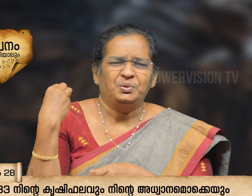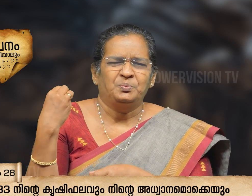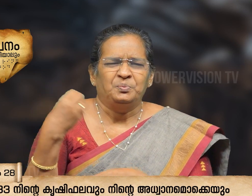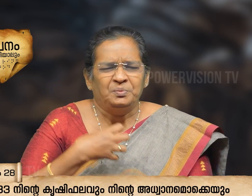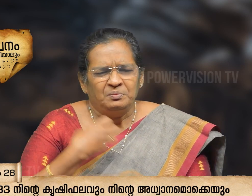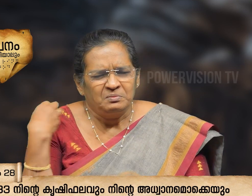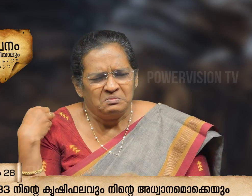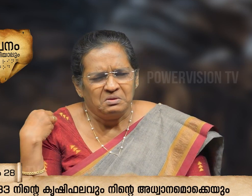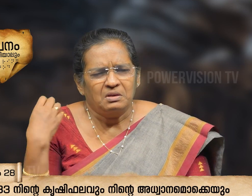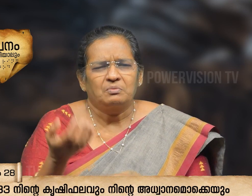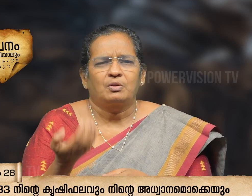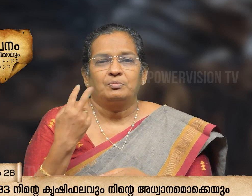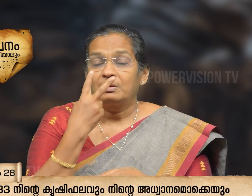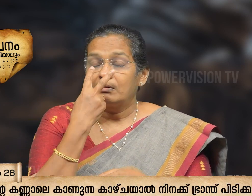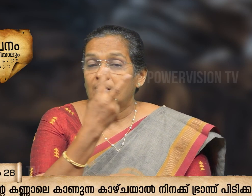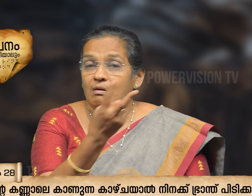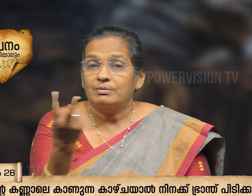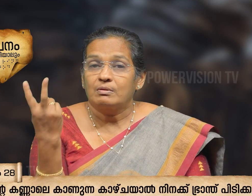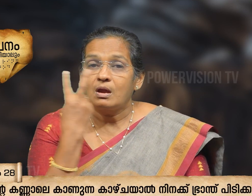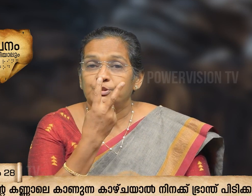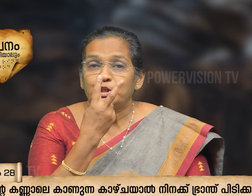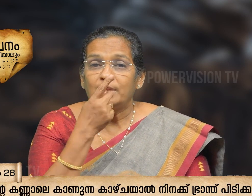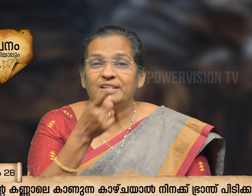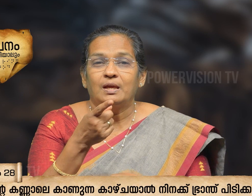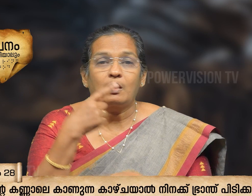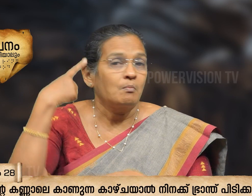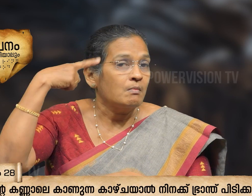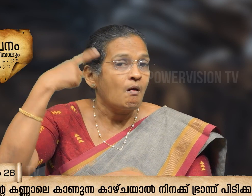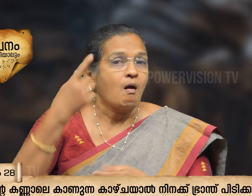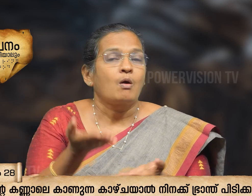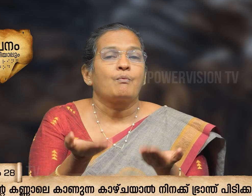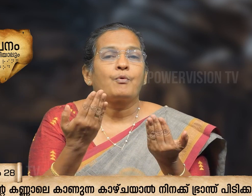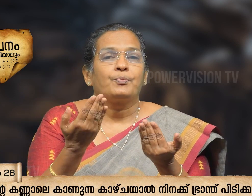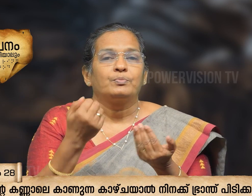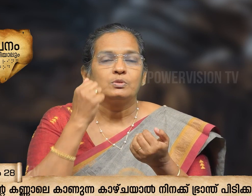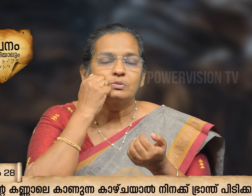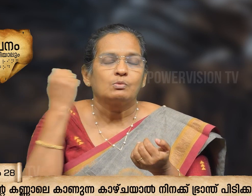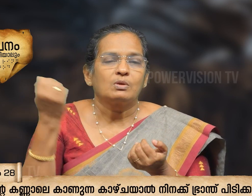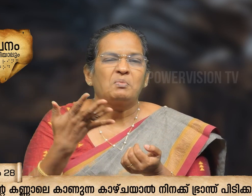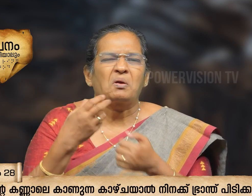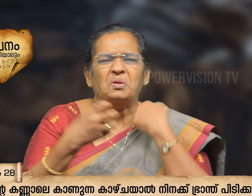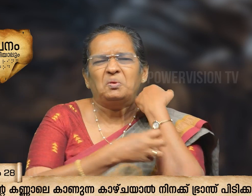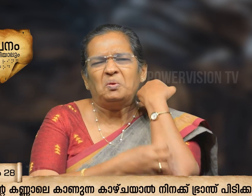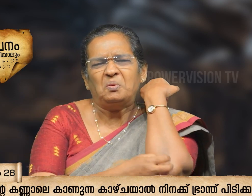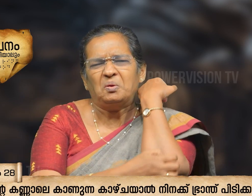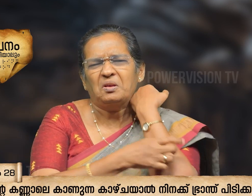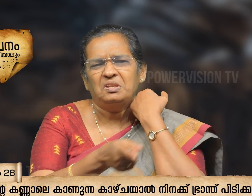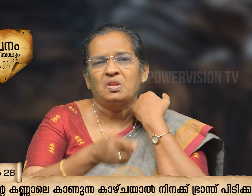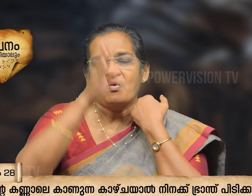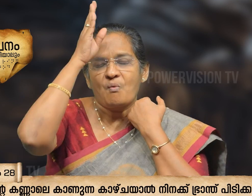ബാധിതനും പീഡിതനുമാകും. നിന്റെ കണ്ണാലെ കാണുന്ന കാഴ്ചയാൽ നിനക്ക് ഭ്രാന്ത് പിടിക്കും. സൗഖ്യമാകാത്ത പരുക്കളാൽ